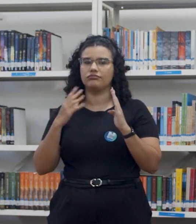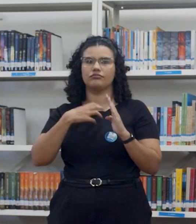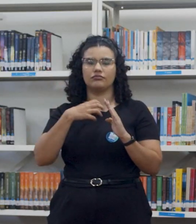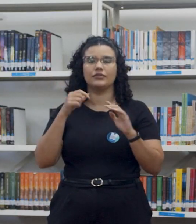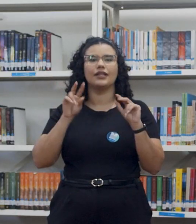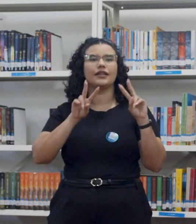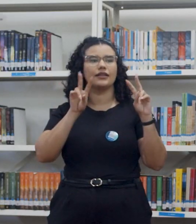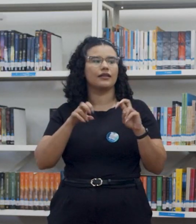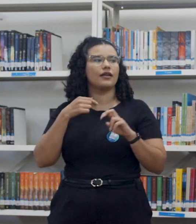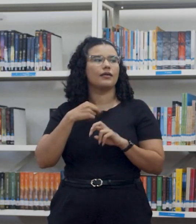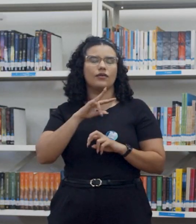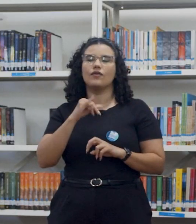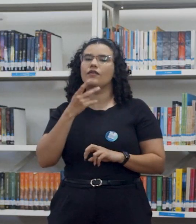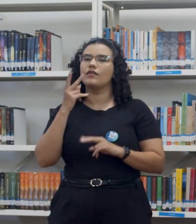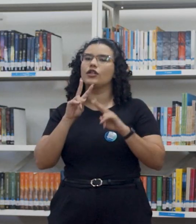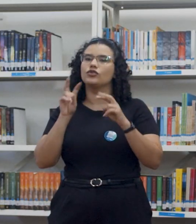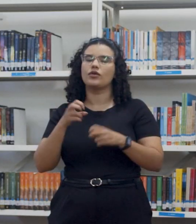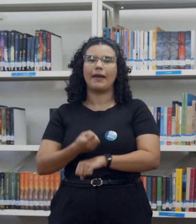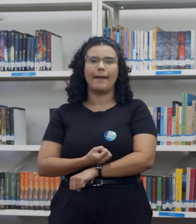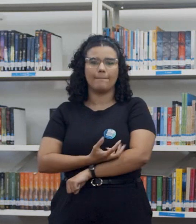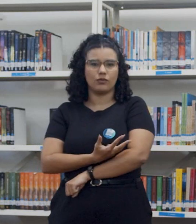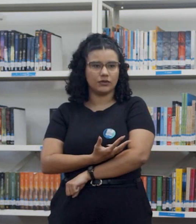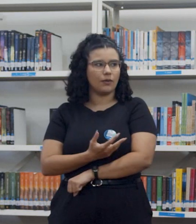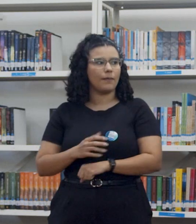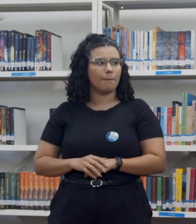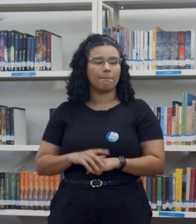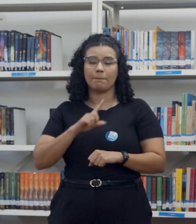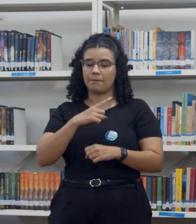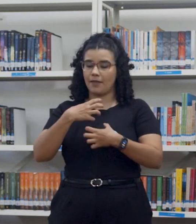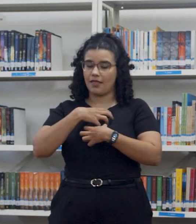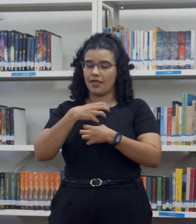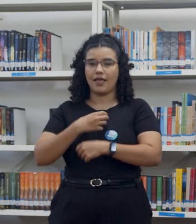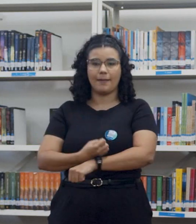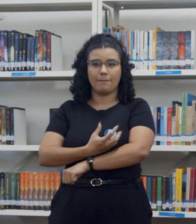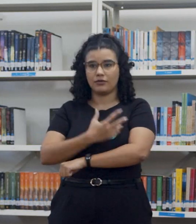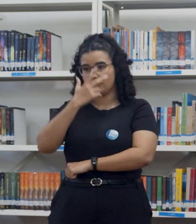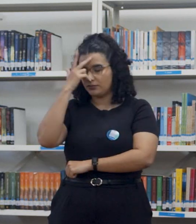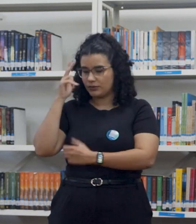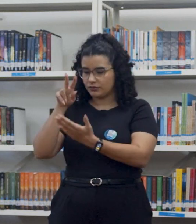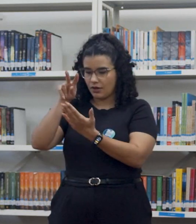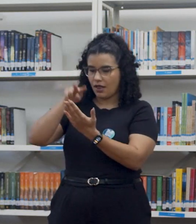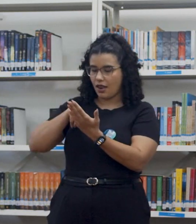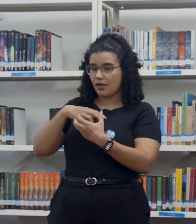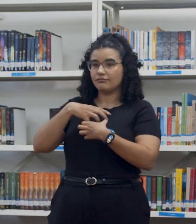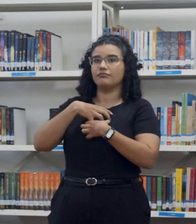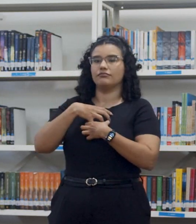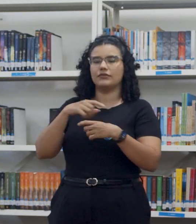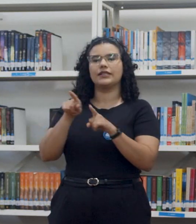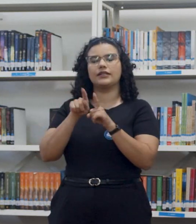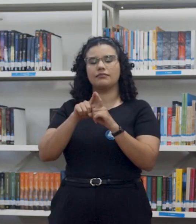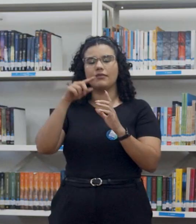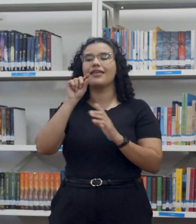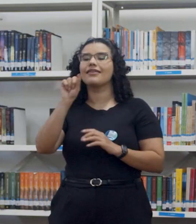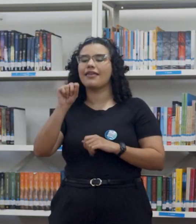tema eu vou abordar muito as emoções. E aí essa emoção da pessoa quando recebe a carta, a emoção de quem